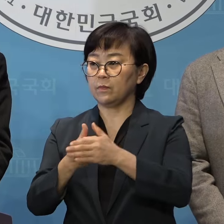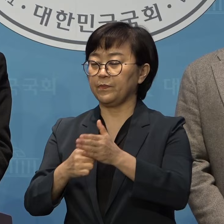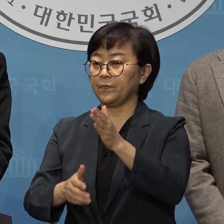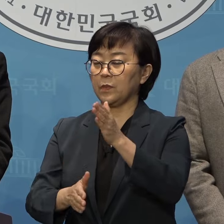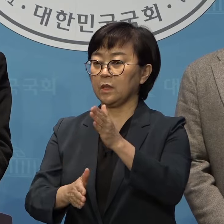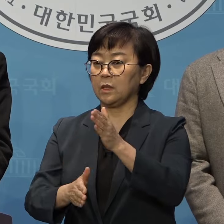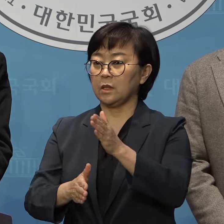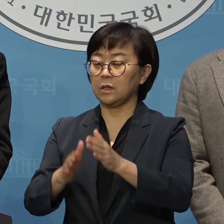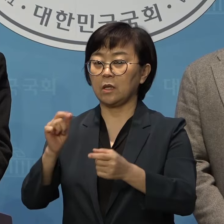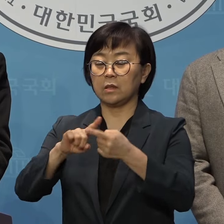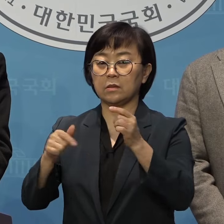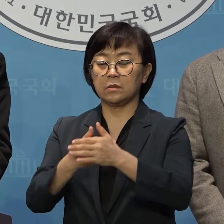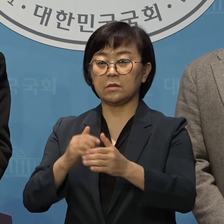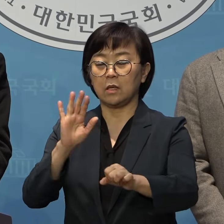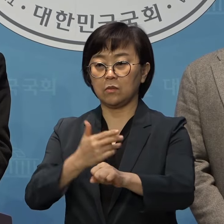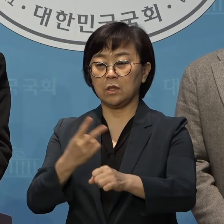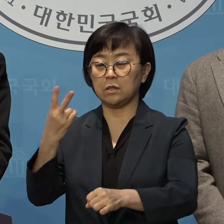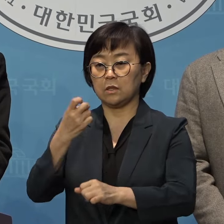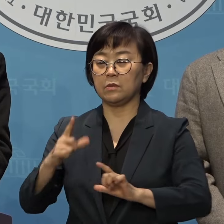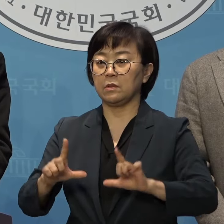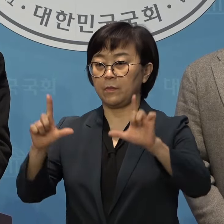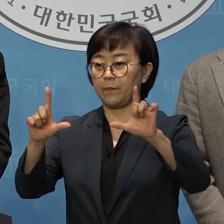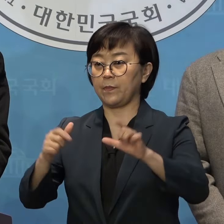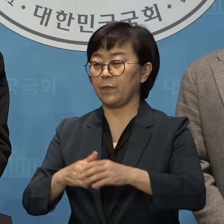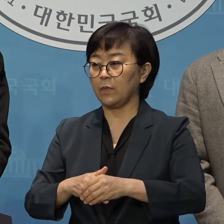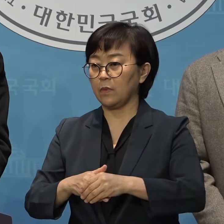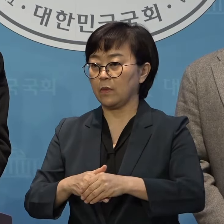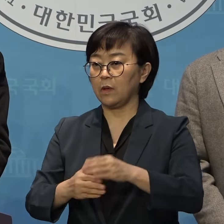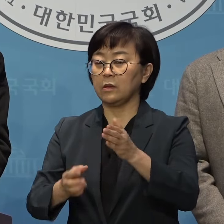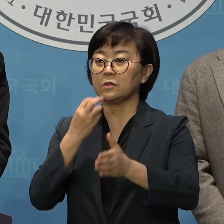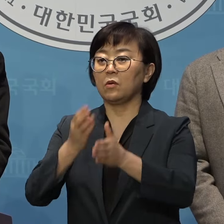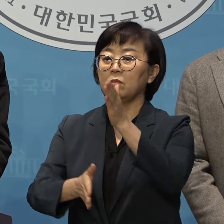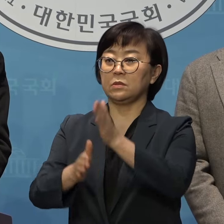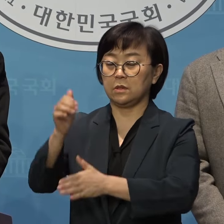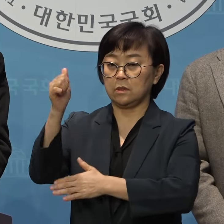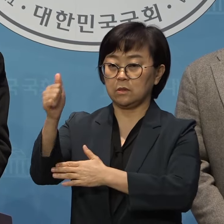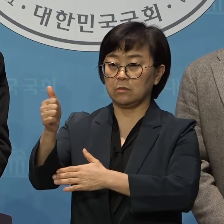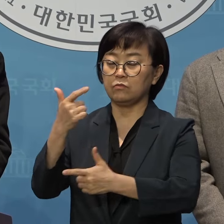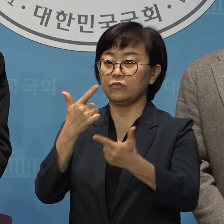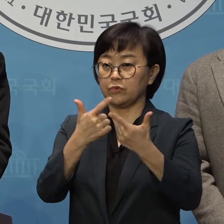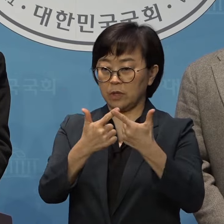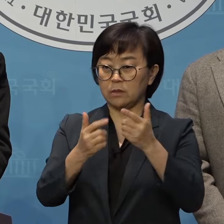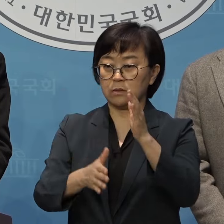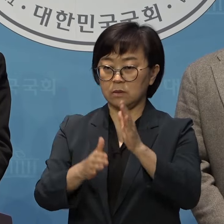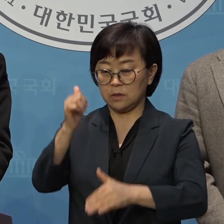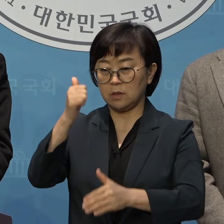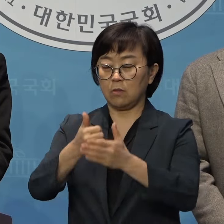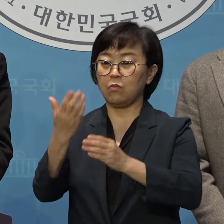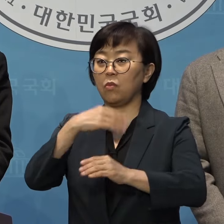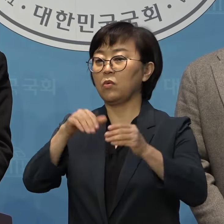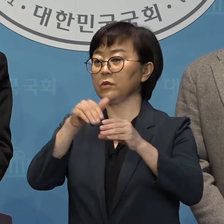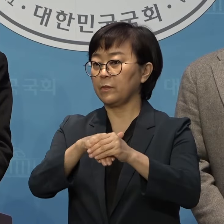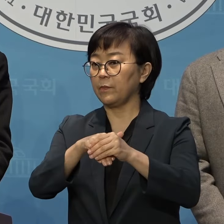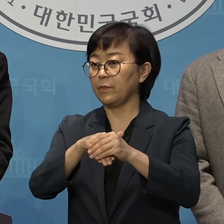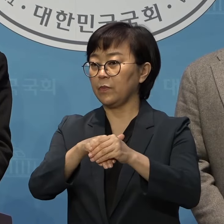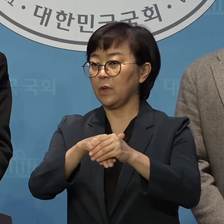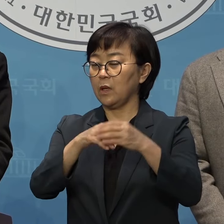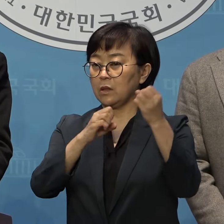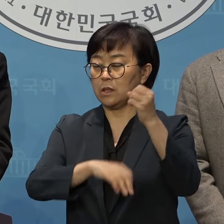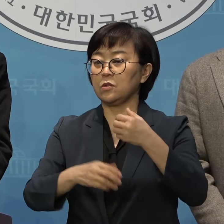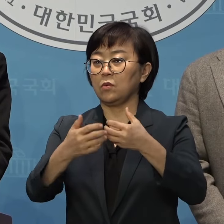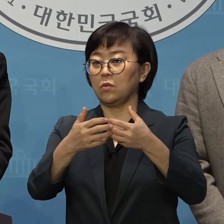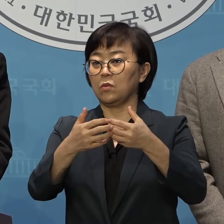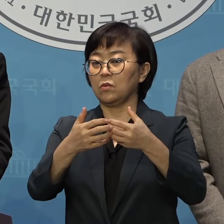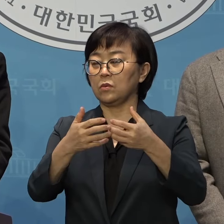잘못으로 2021년에 치러진 서울시장, 부산시장 보궐선거에 기존